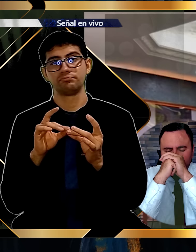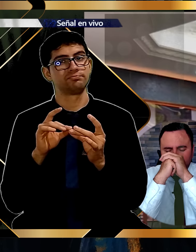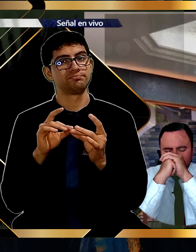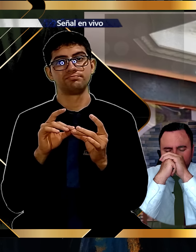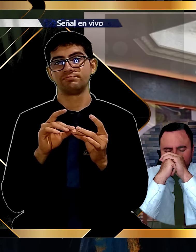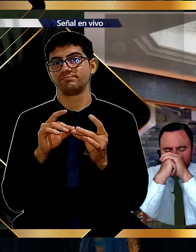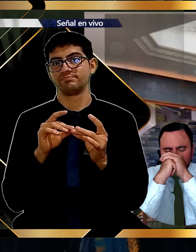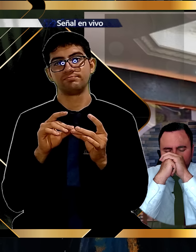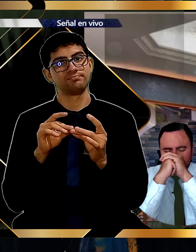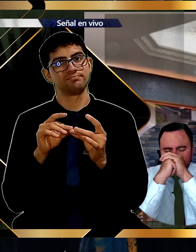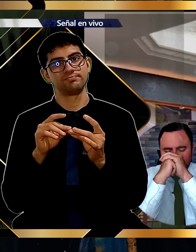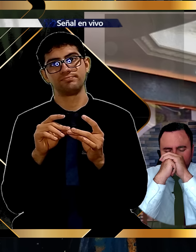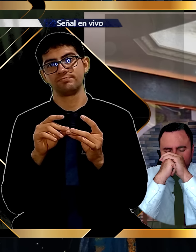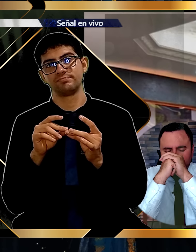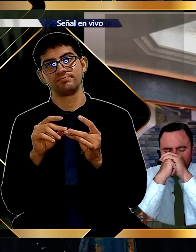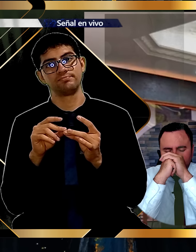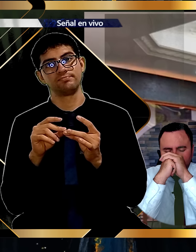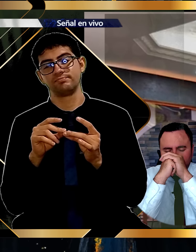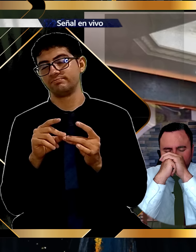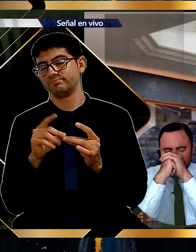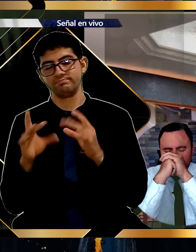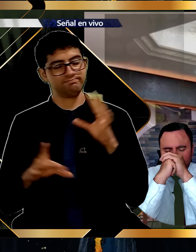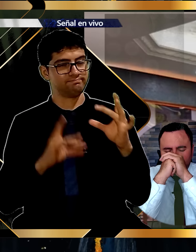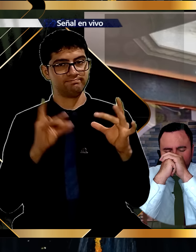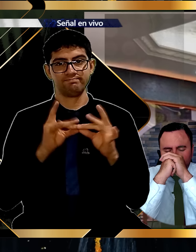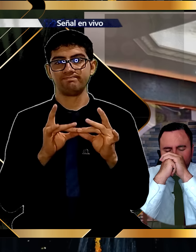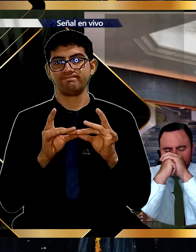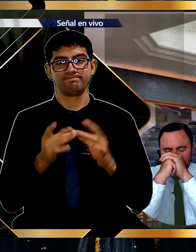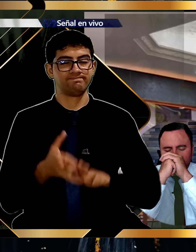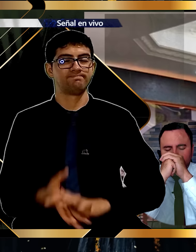No eres perfecto. Esta chaqueta